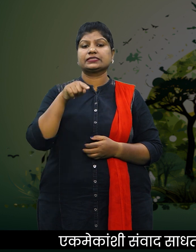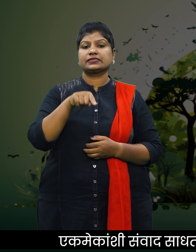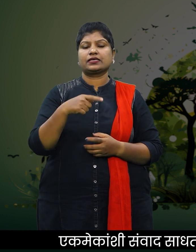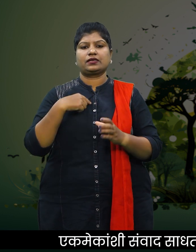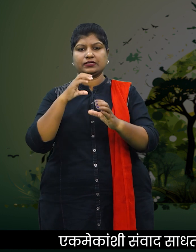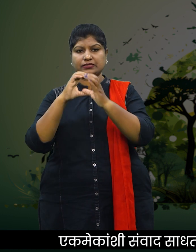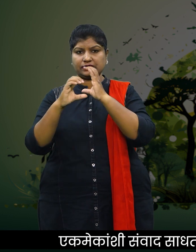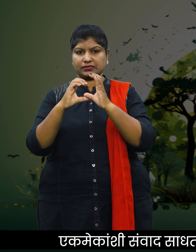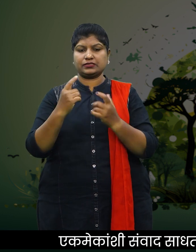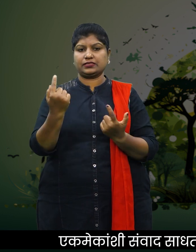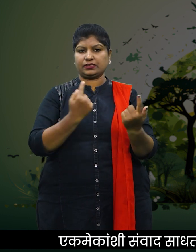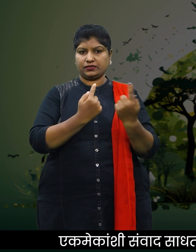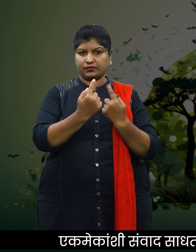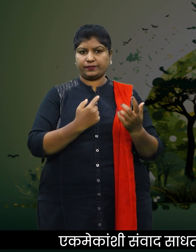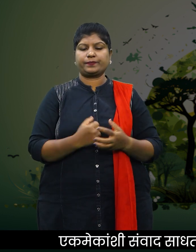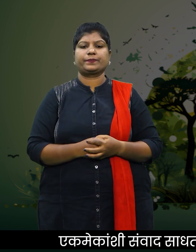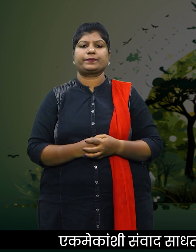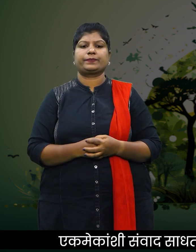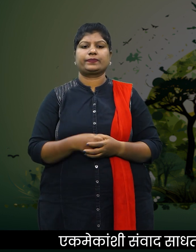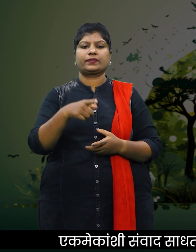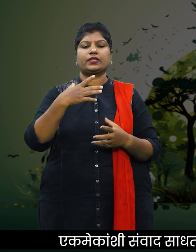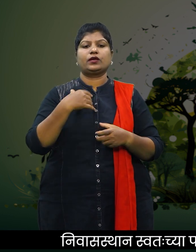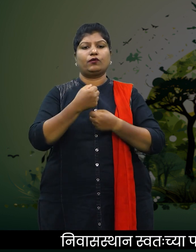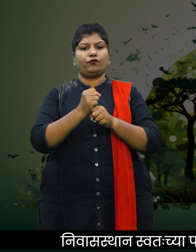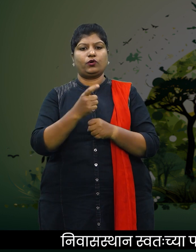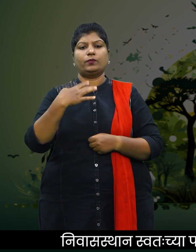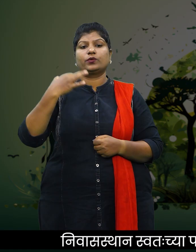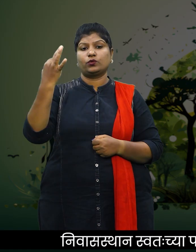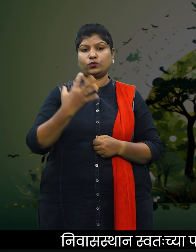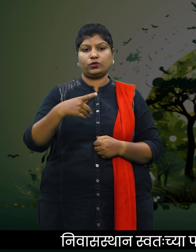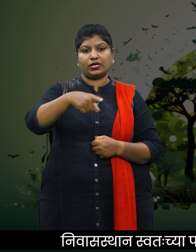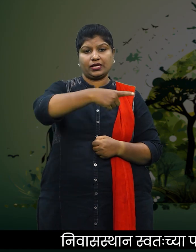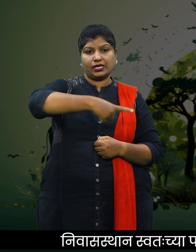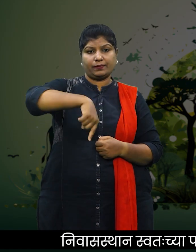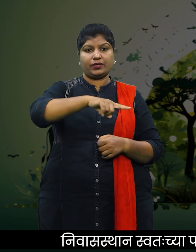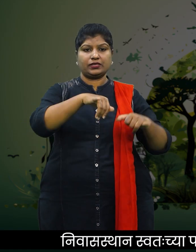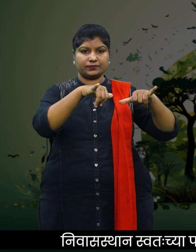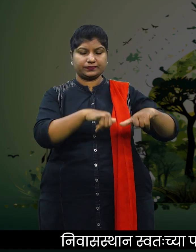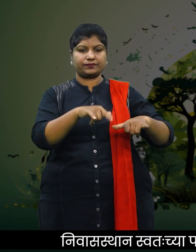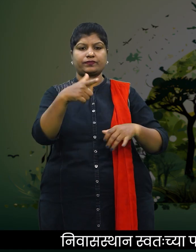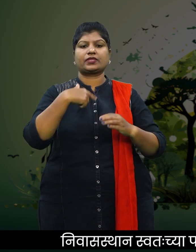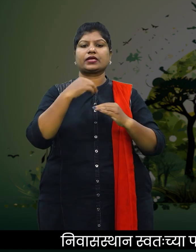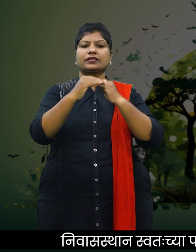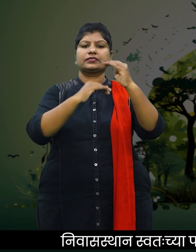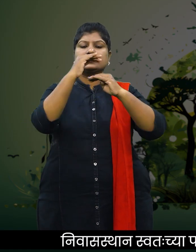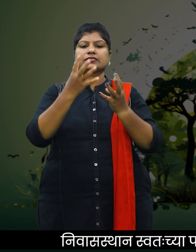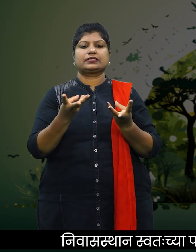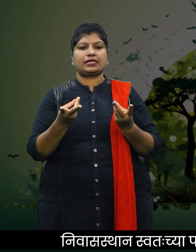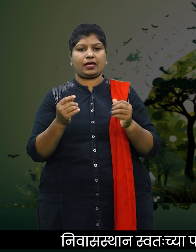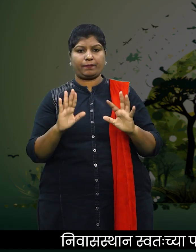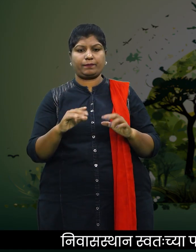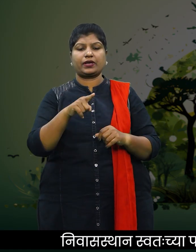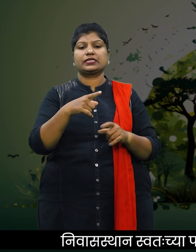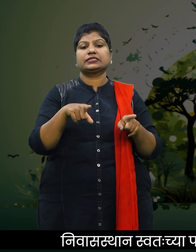एकमेकांशी संवाद साधतात आणि नवीन अधिवास तयार करतात आणि निवासस्थान स्वतःच्या पद्धतीने संतुलित होईपर्यंत त्यांची संख्या